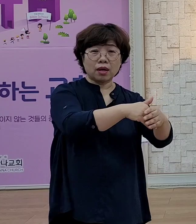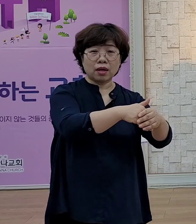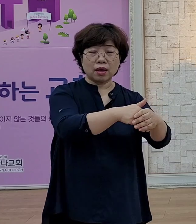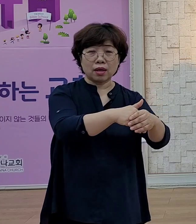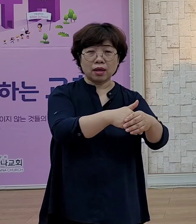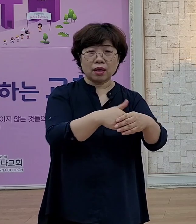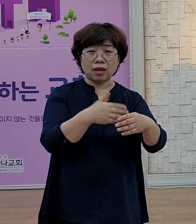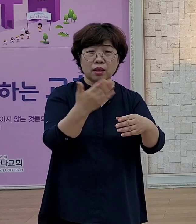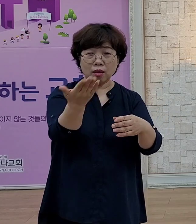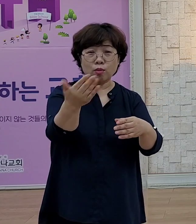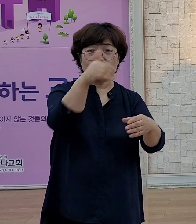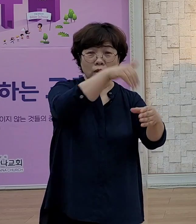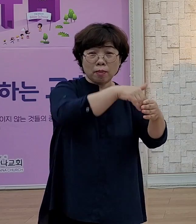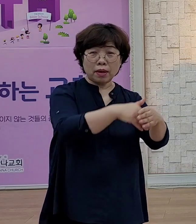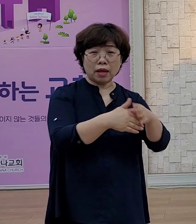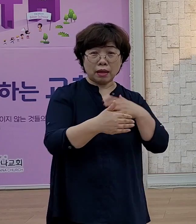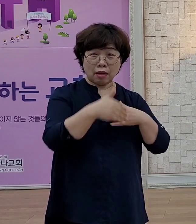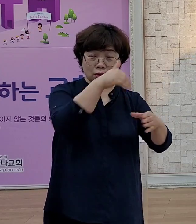어떻습니까?